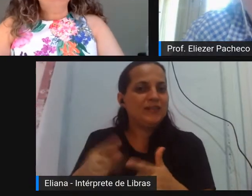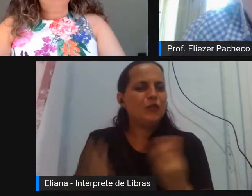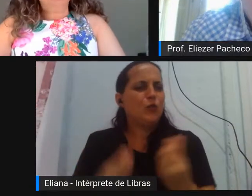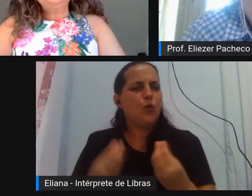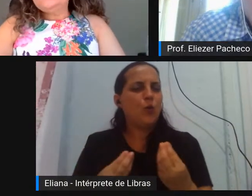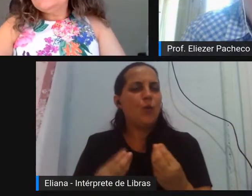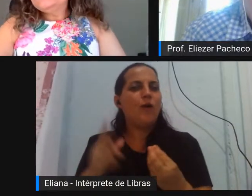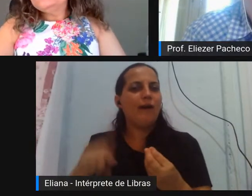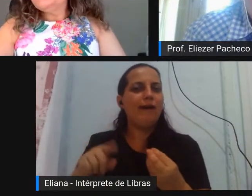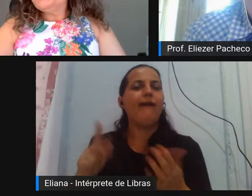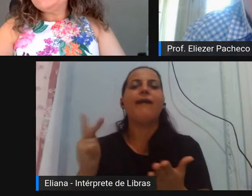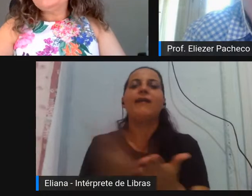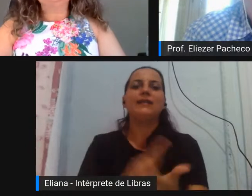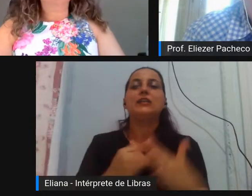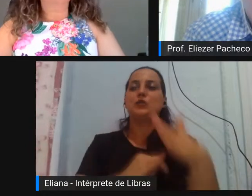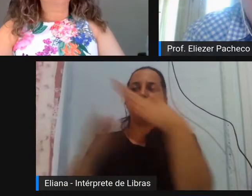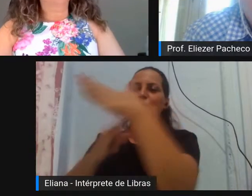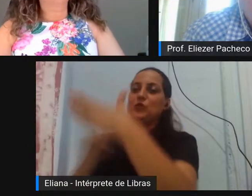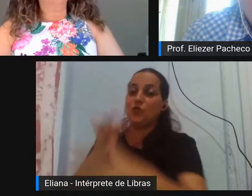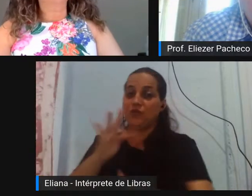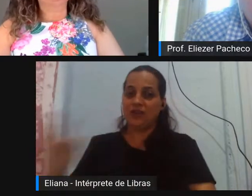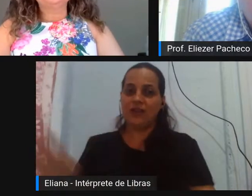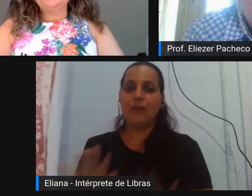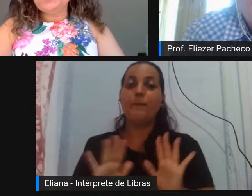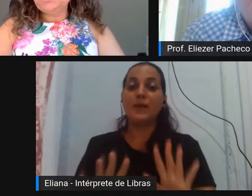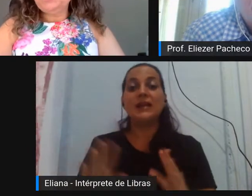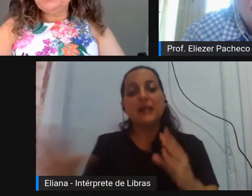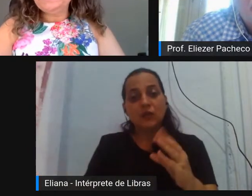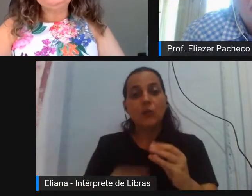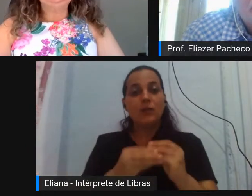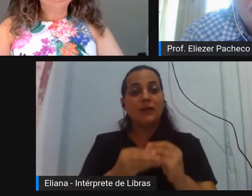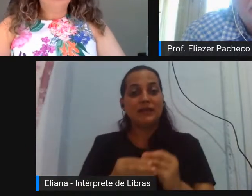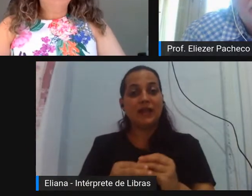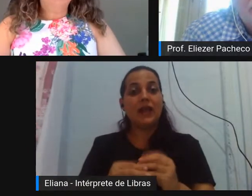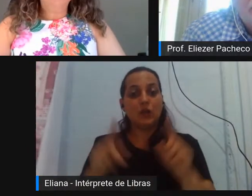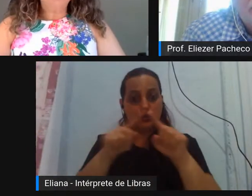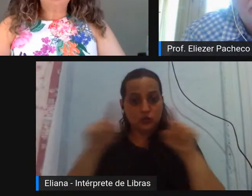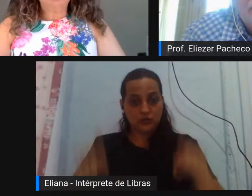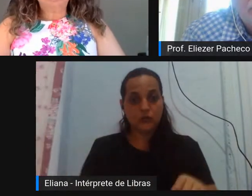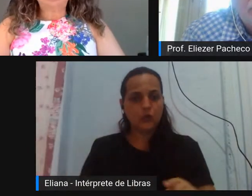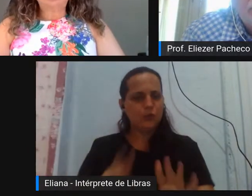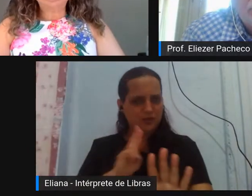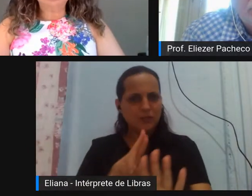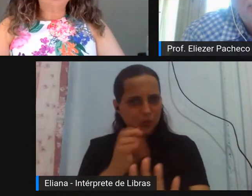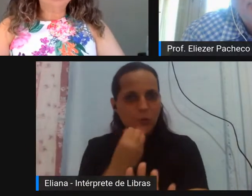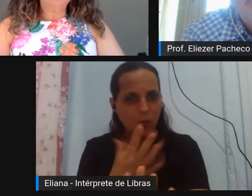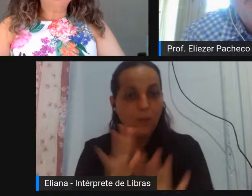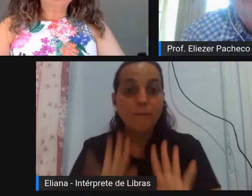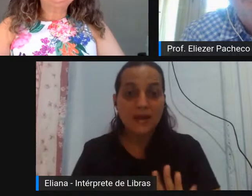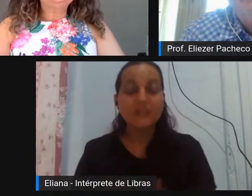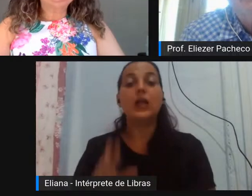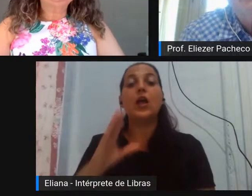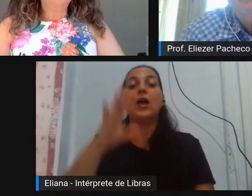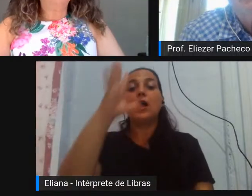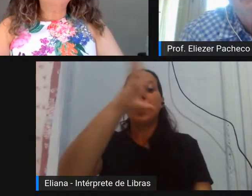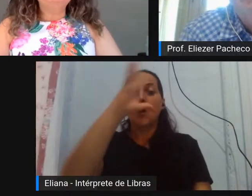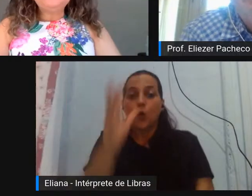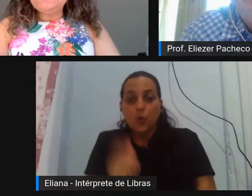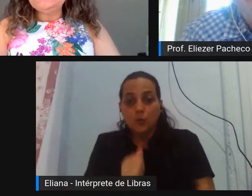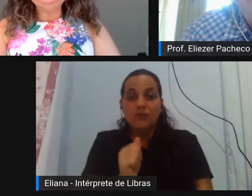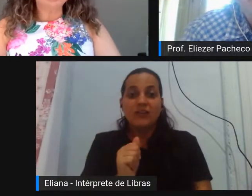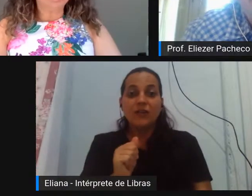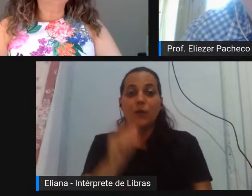federais. Só acrescentando sobre essa questão do servidor, que o senhor respondeu muito bem, o PROFEPT é um mestrado